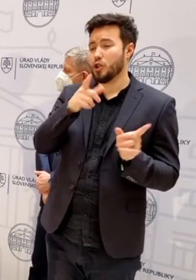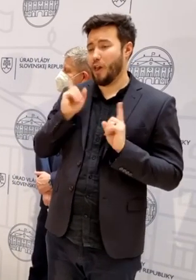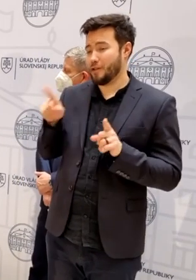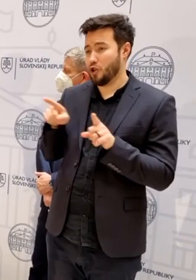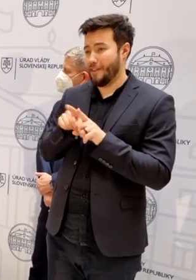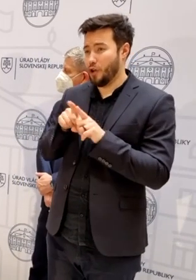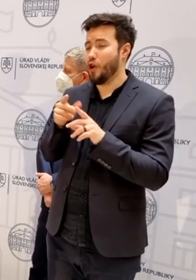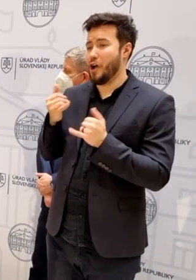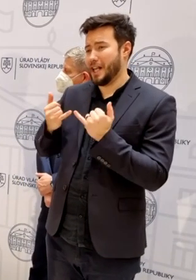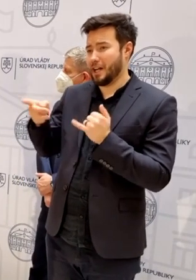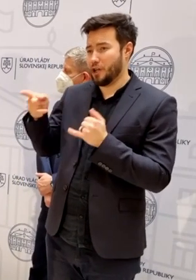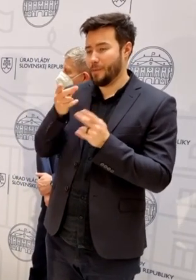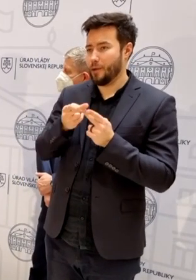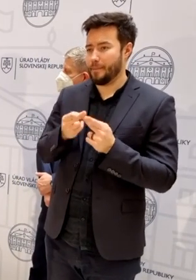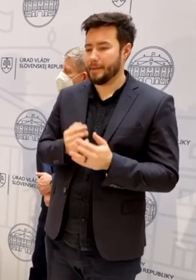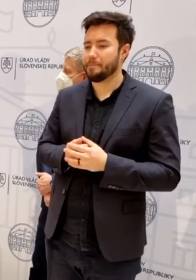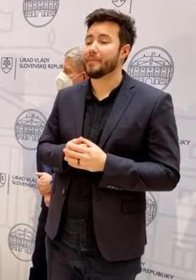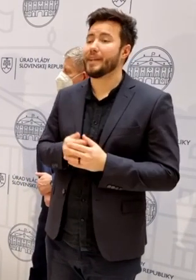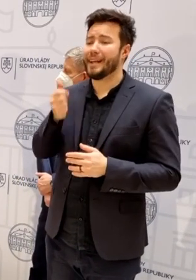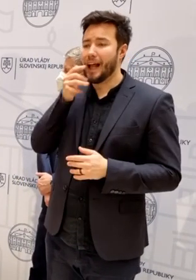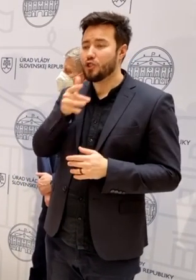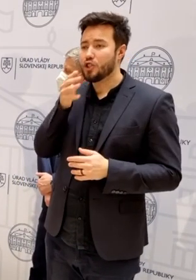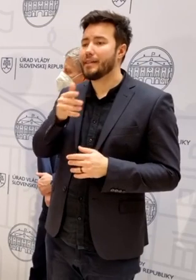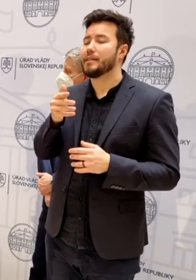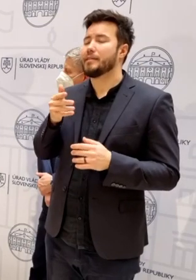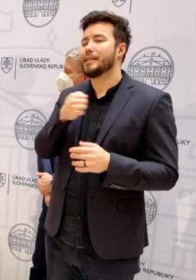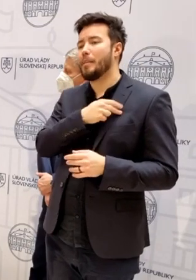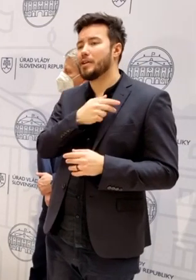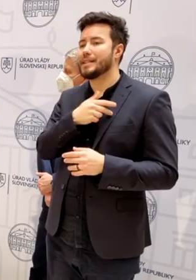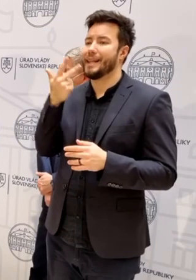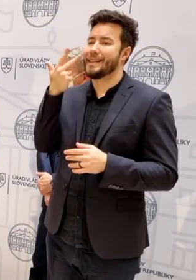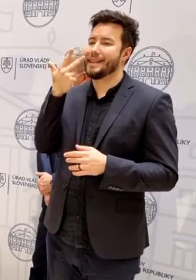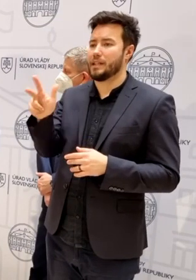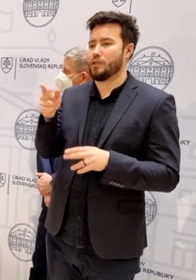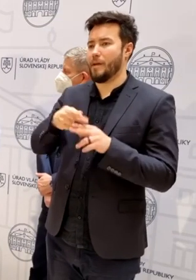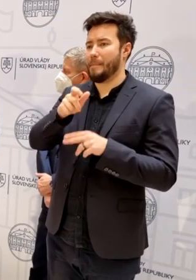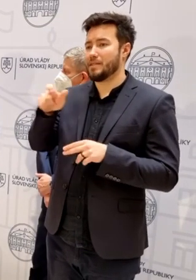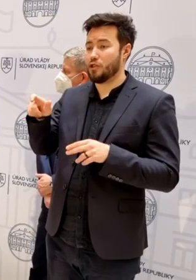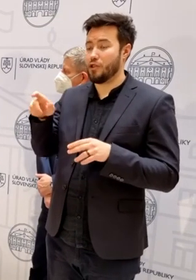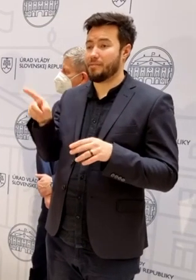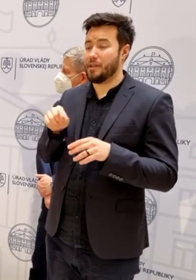dni prijímajú takmer 300 pacientov s COVID-19 denne.